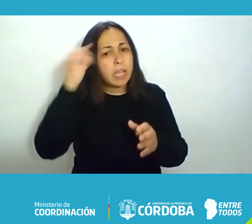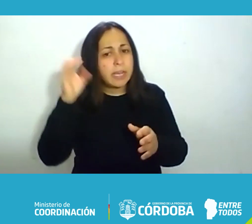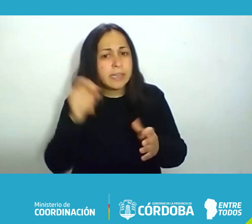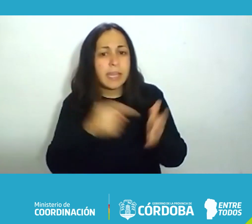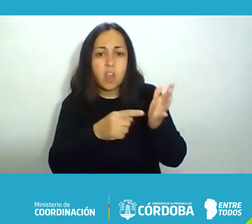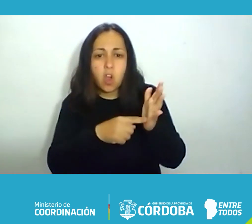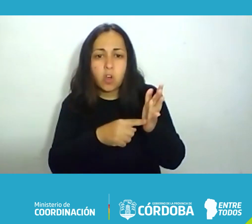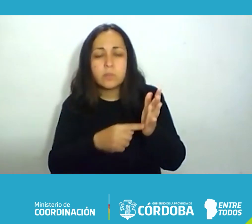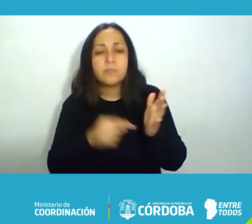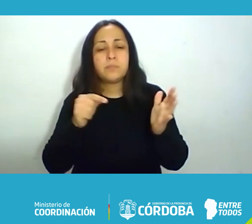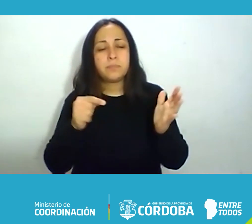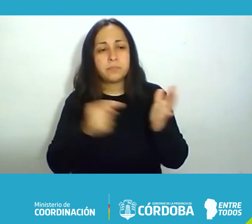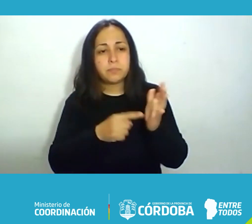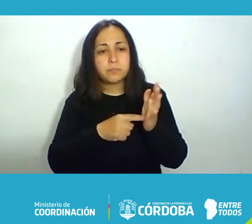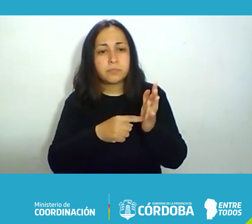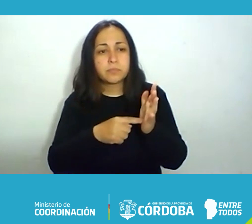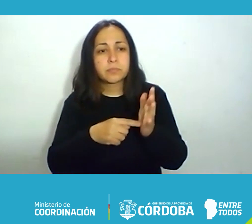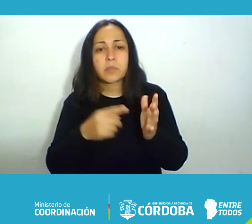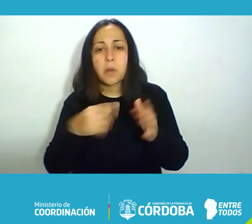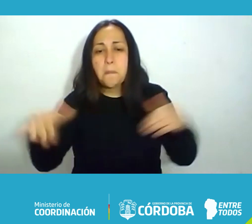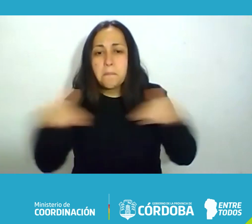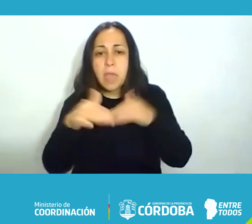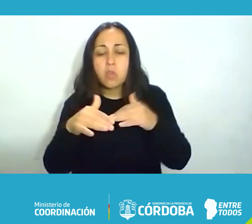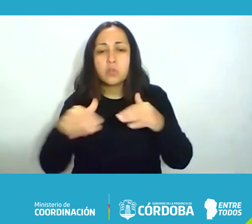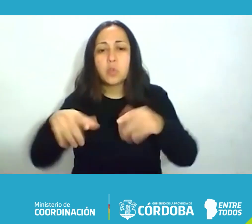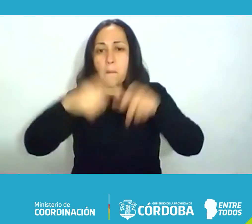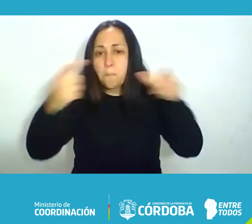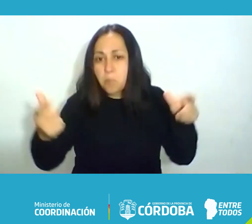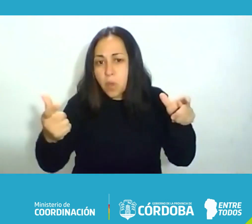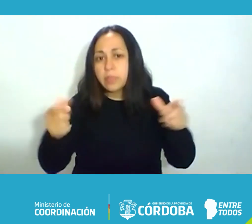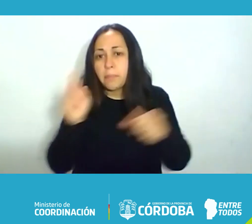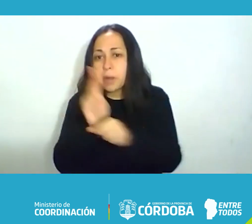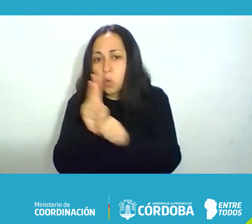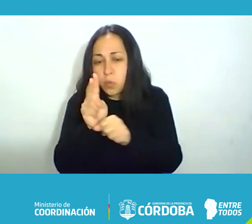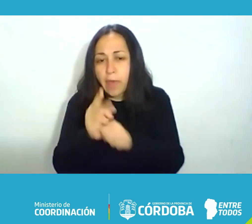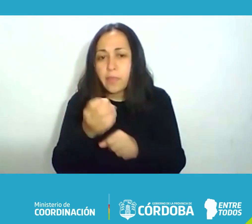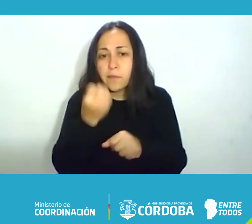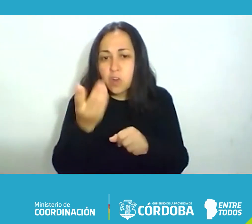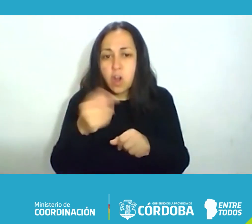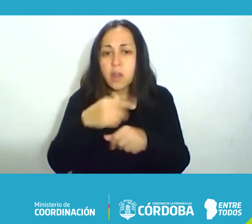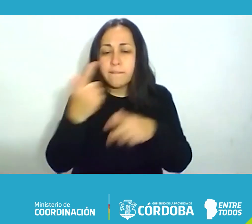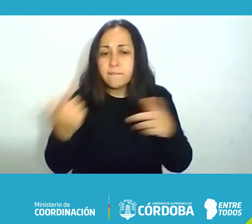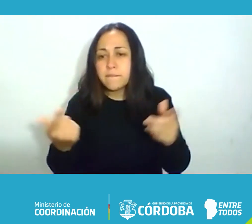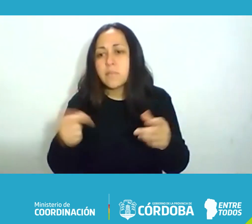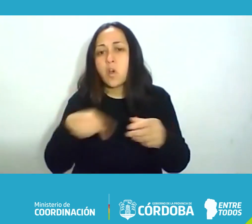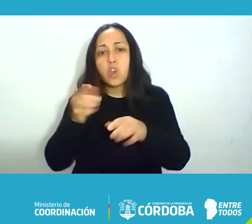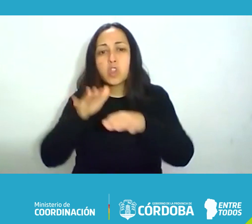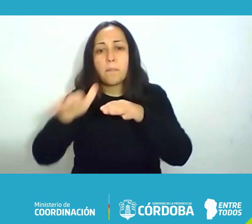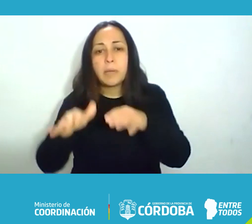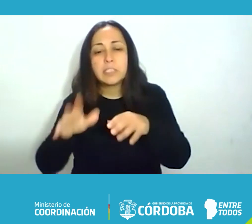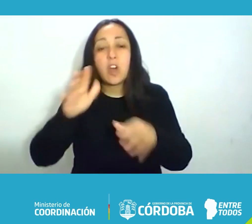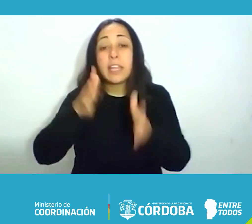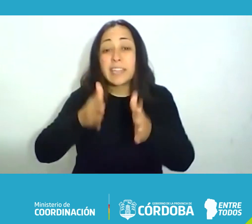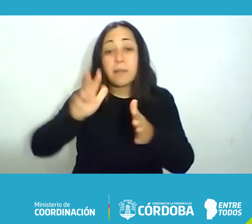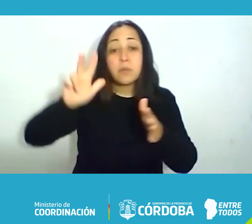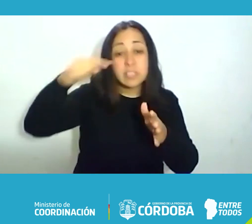criterios de España, se asumen los viaductos y puentes con un tratamiento para el paso de fauna, se requiere establecer algunos pasos más en el tramo 7